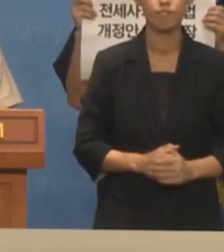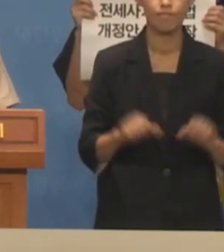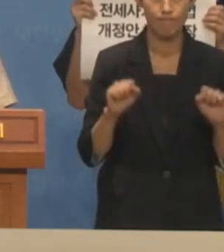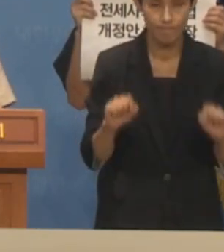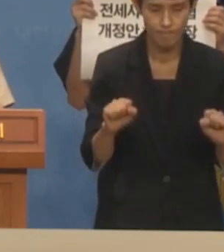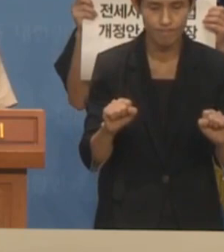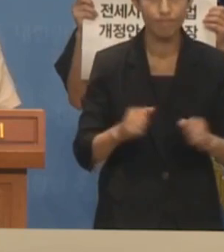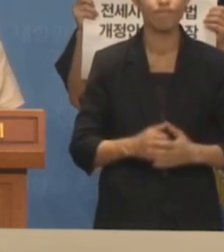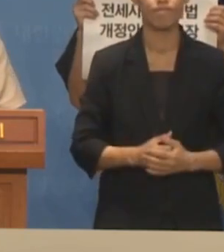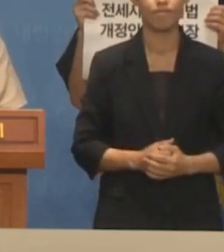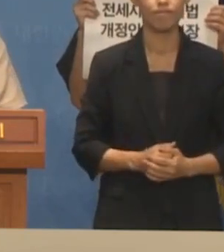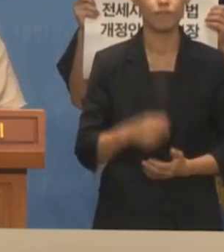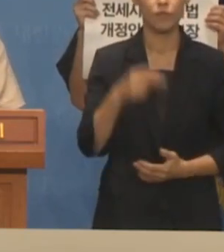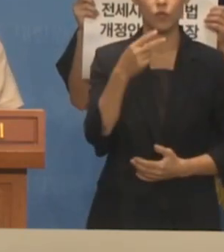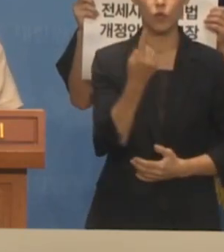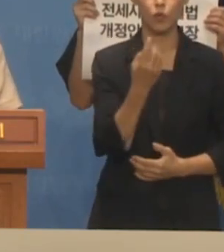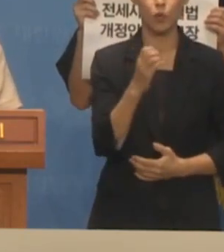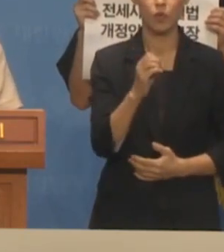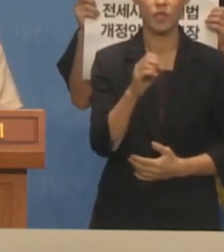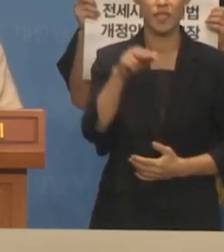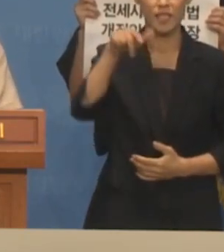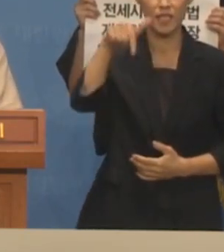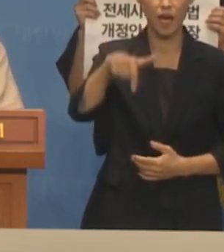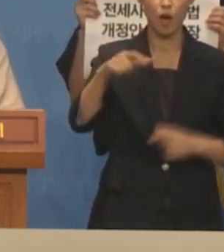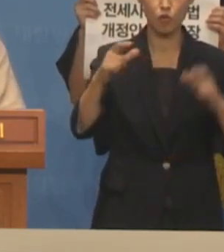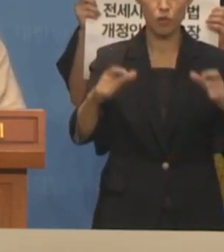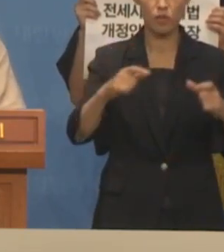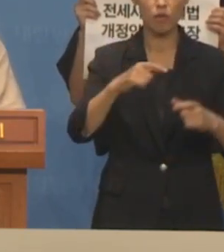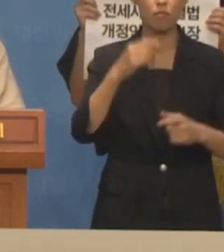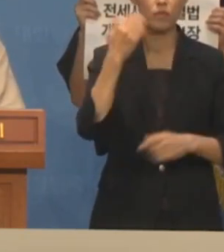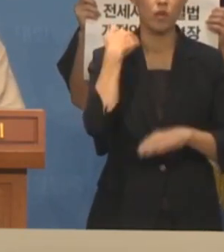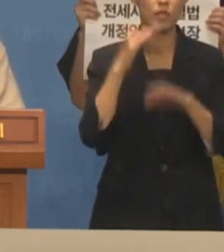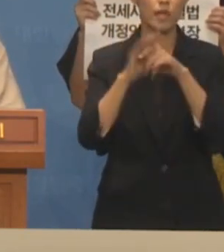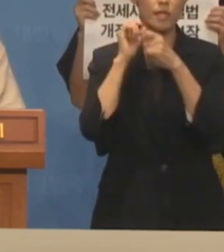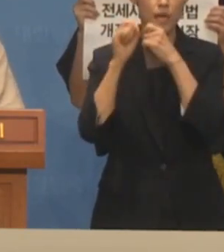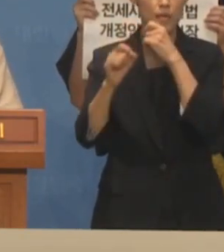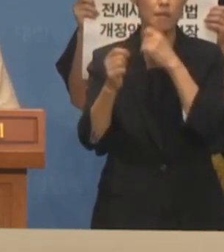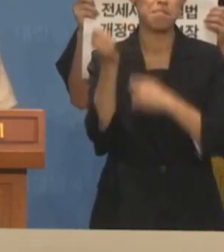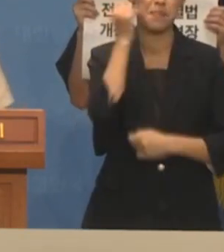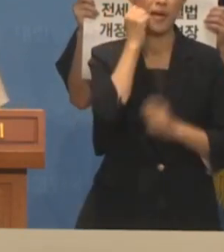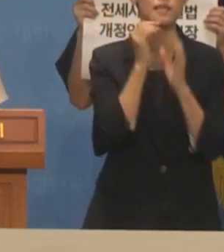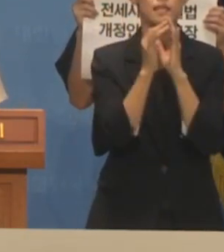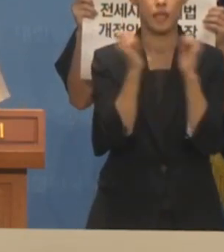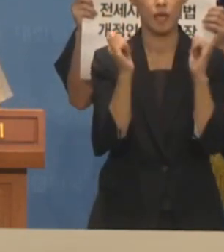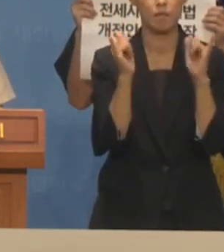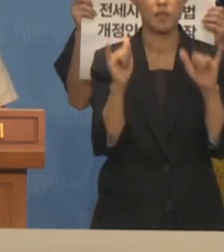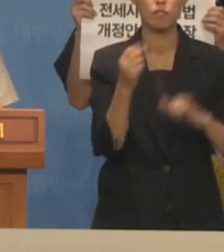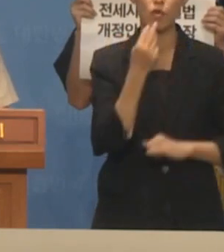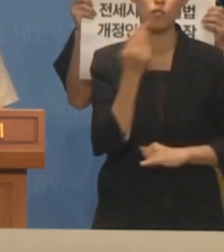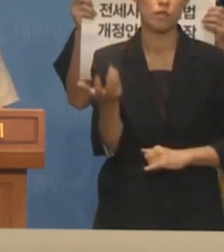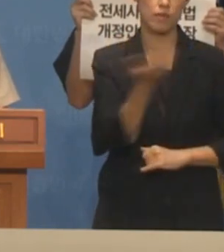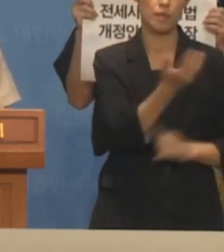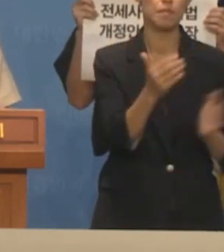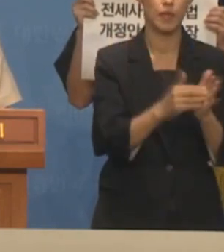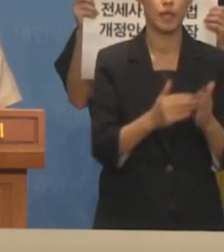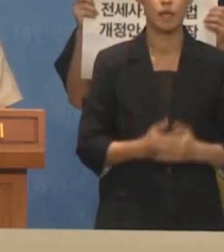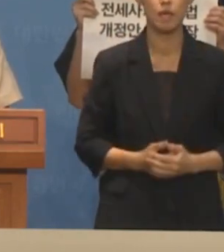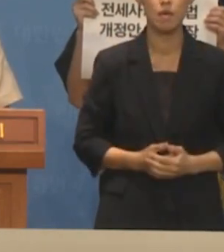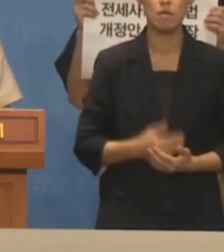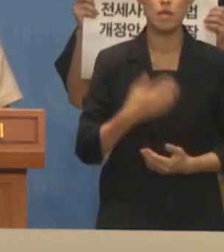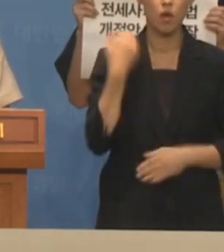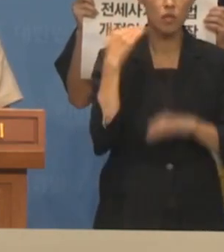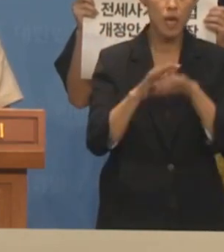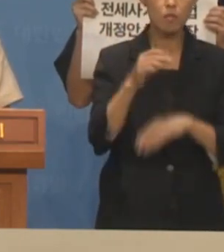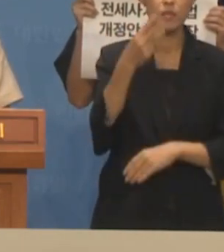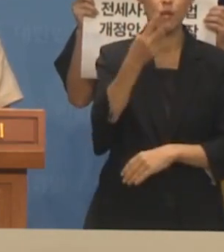안녕하세요. 저는 동작구 대방동에서 전세 사기를 당하고 현재는 수도권으로 이사한 피해자입니다. 제 전세금은 총 3억 2천만